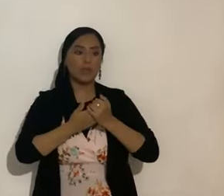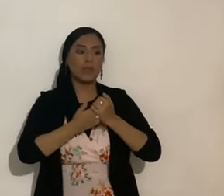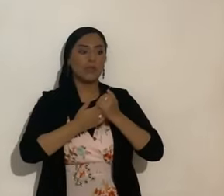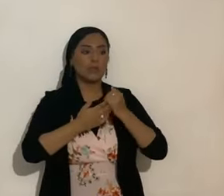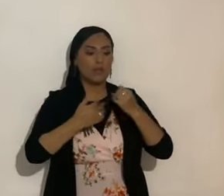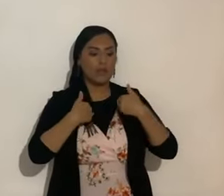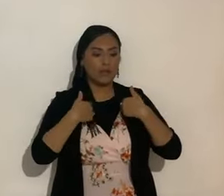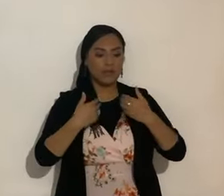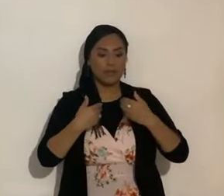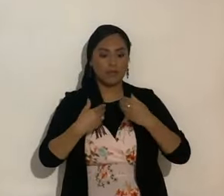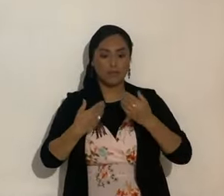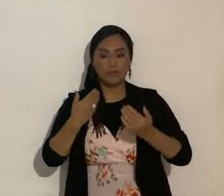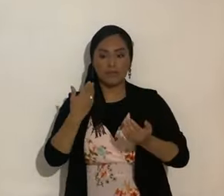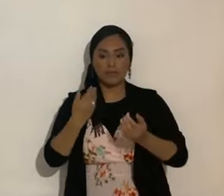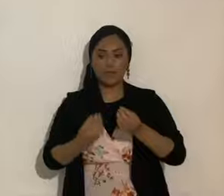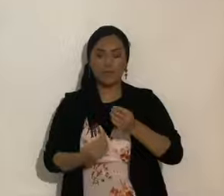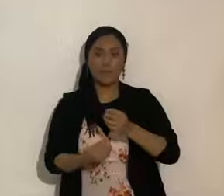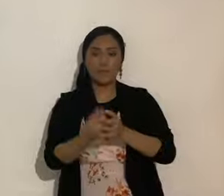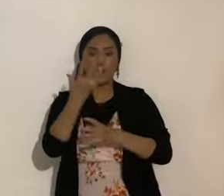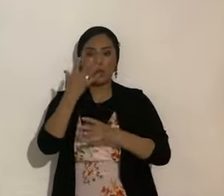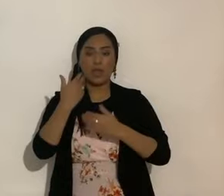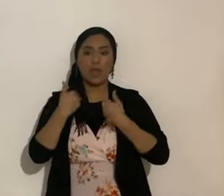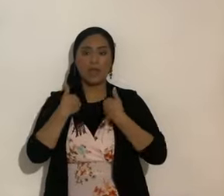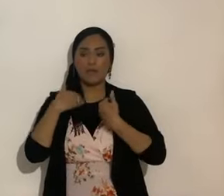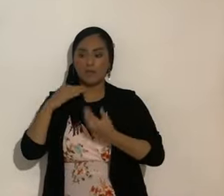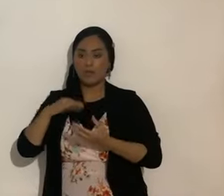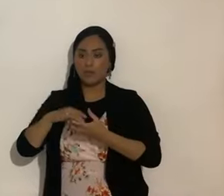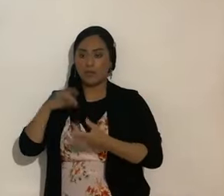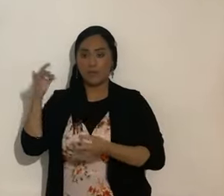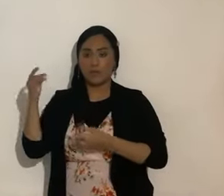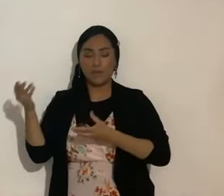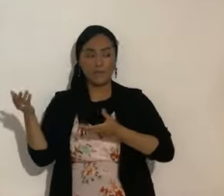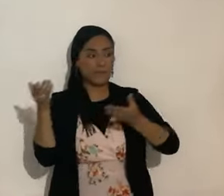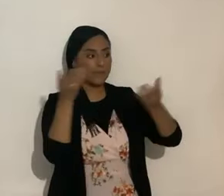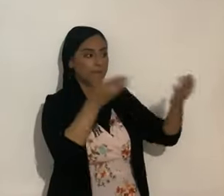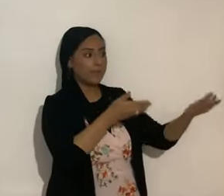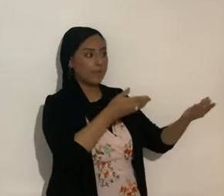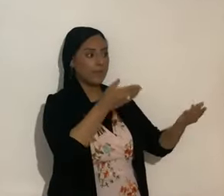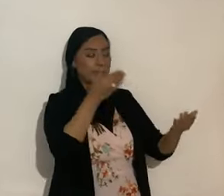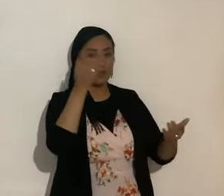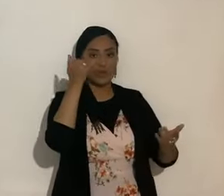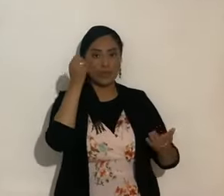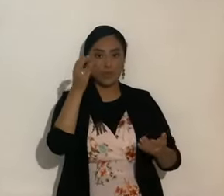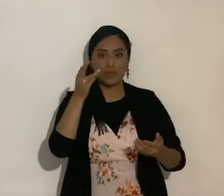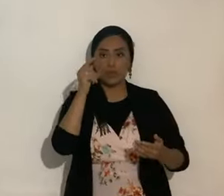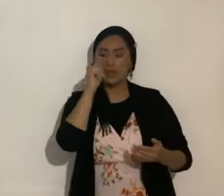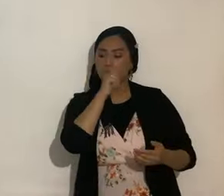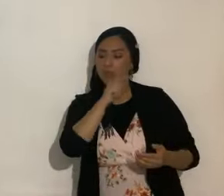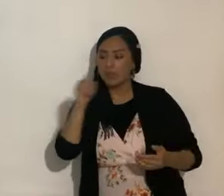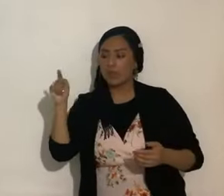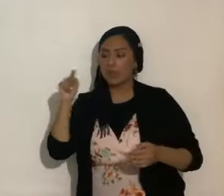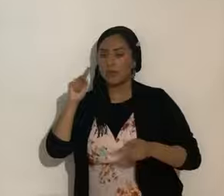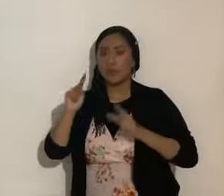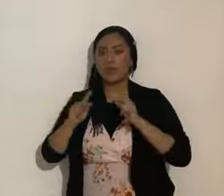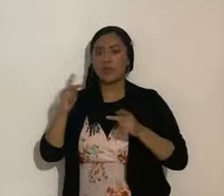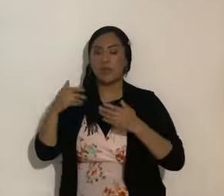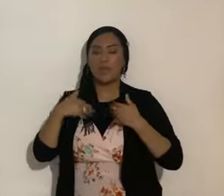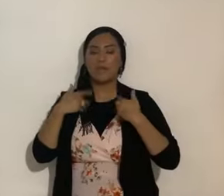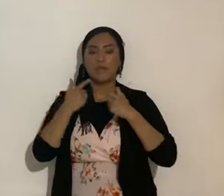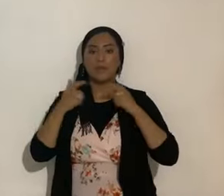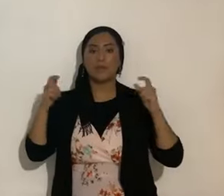dado frutos, que tengan almas que llevar a los pies de Yahshua, esas almas van a tener una